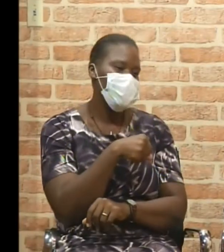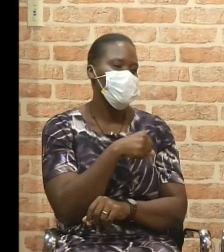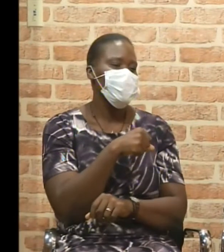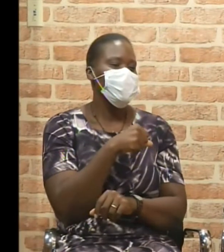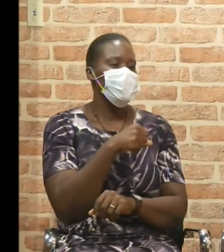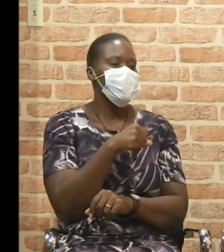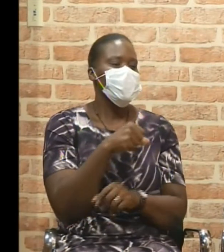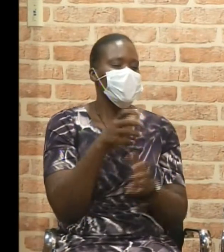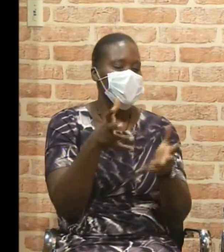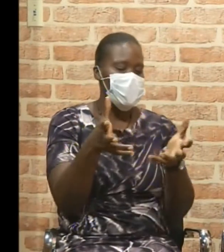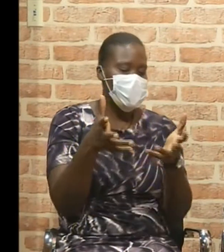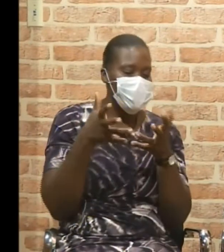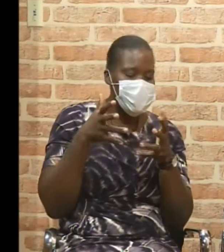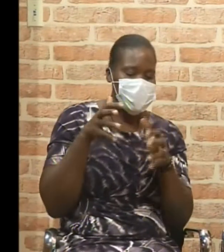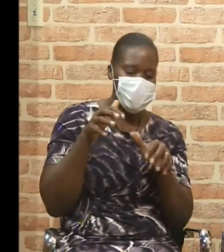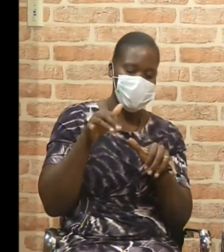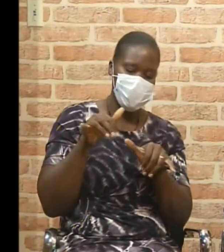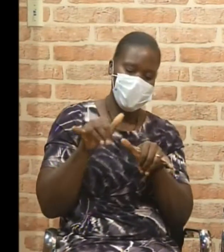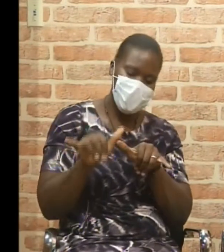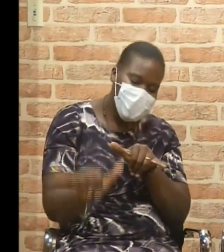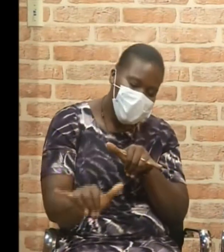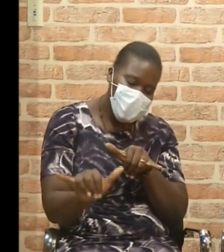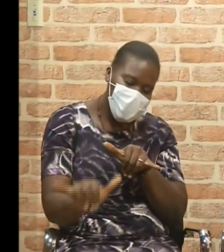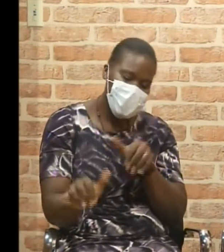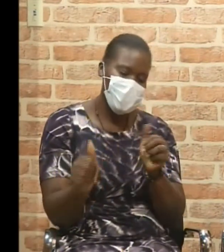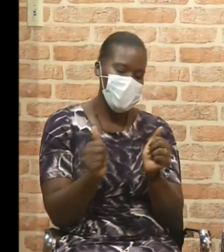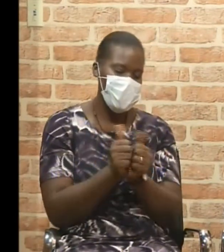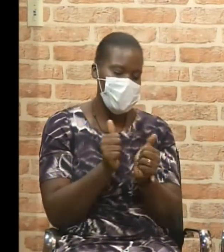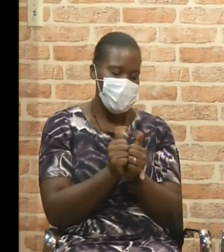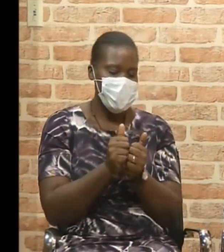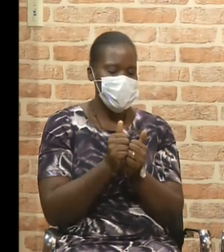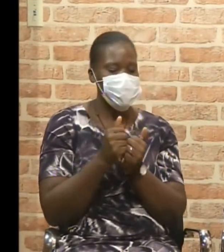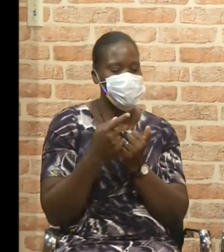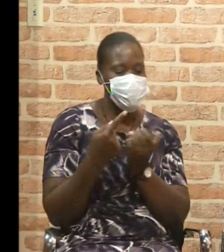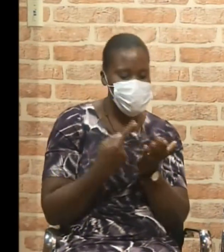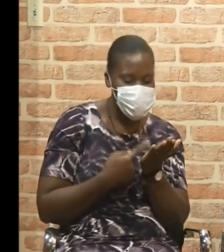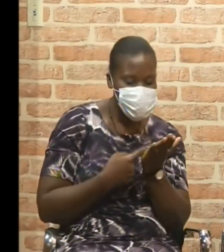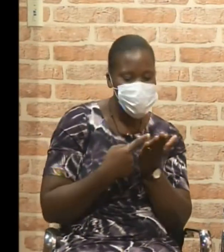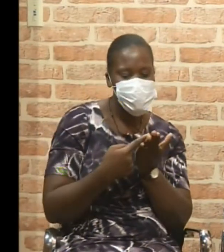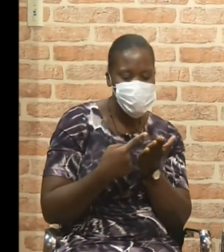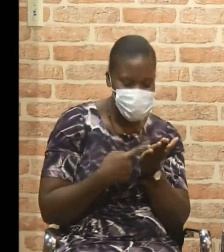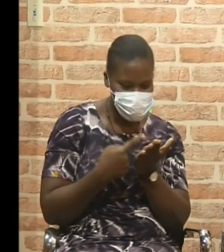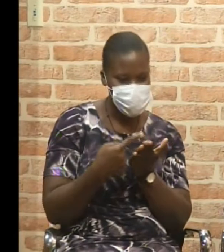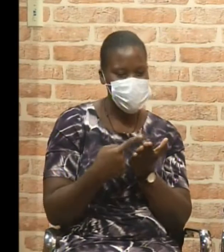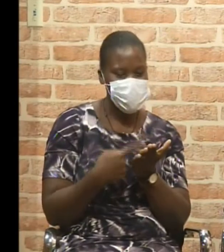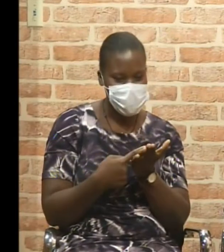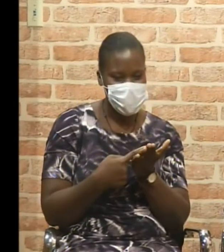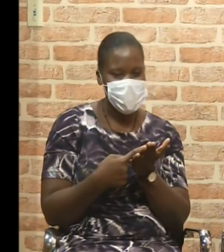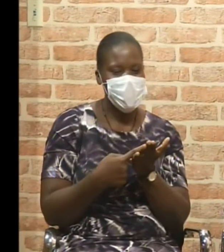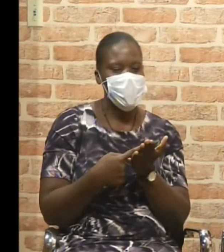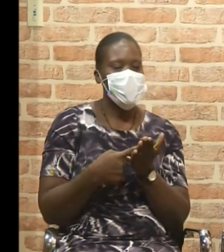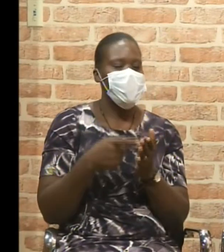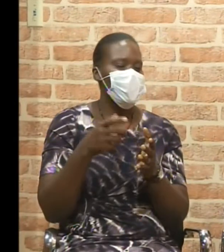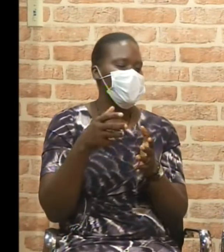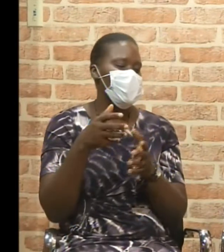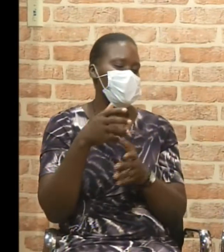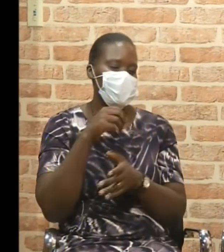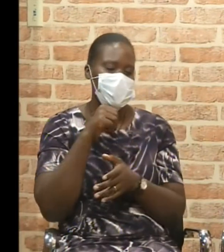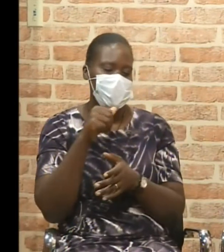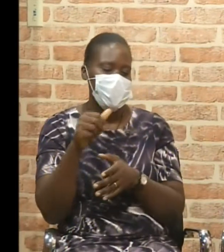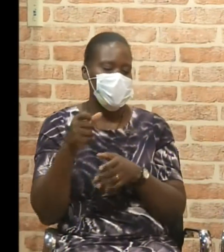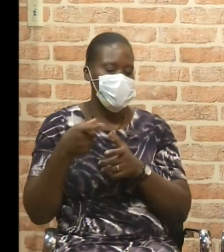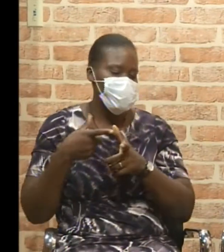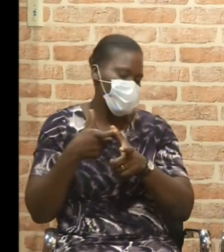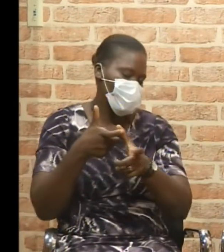et moi pas monde qui a couru pour samedi et c'est ça qui fait que nous toujours fait j'efforce ça. Par exemple,